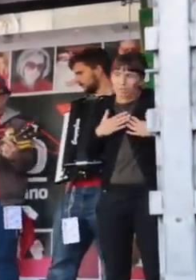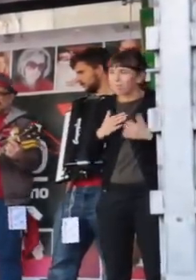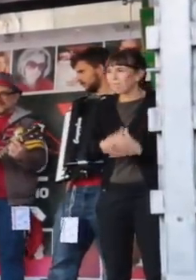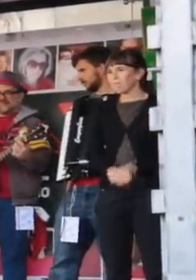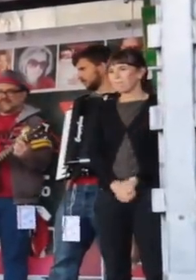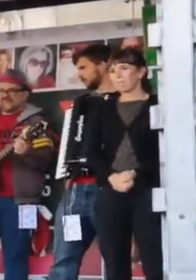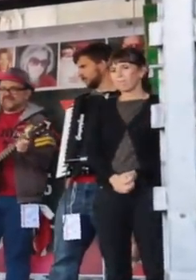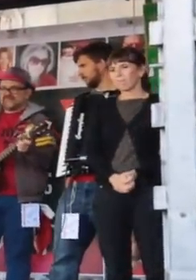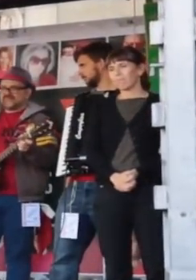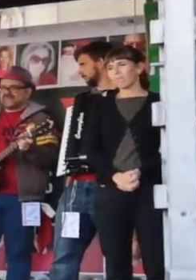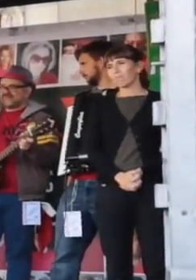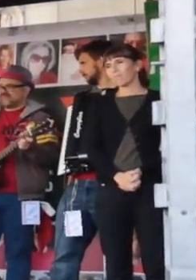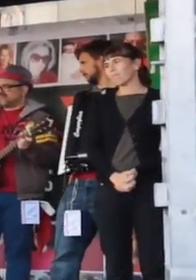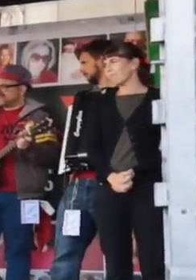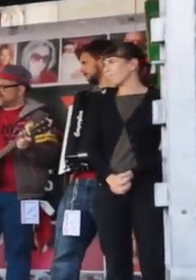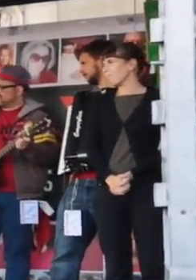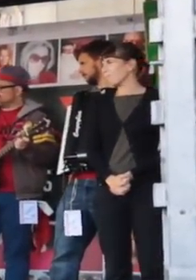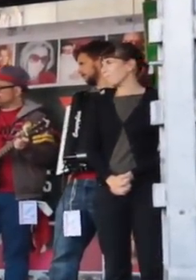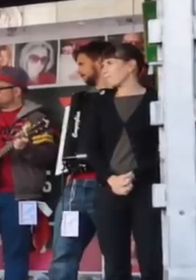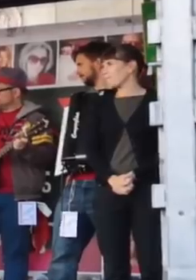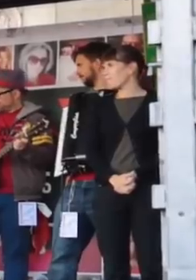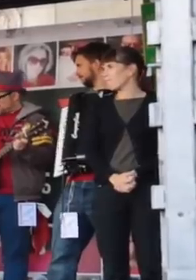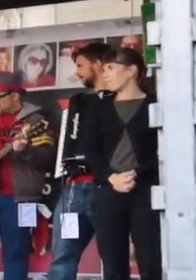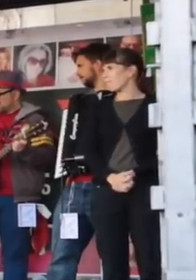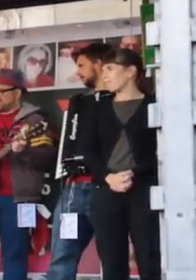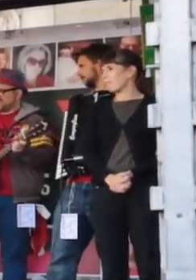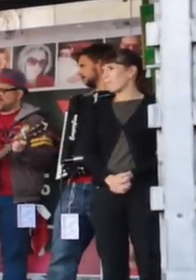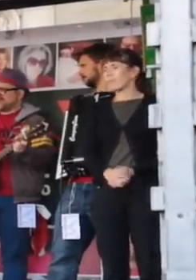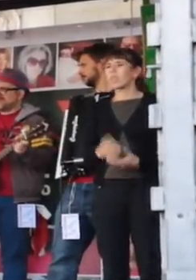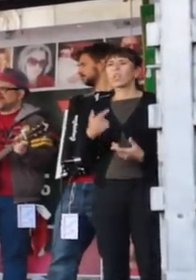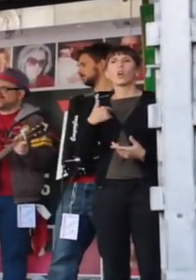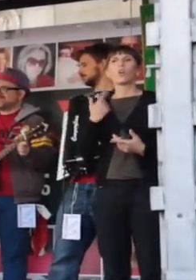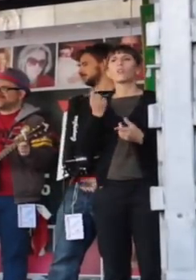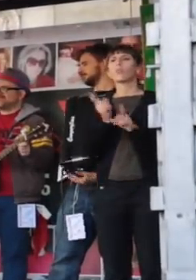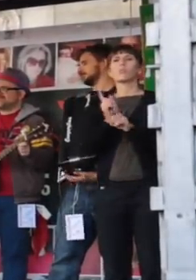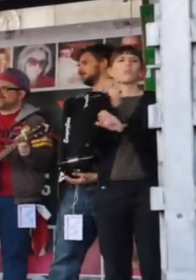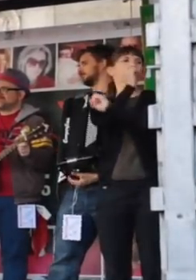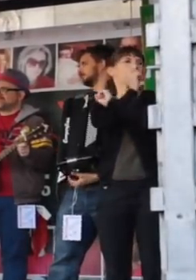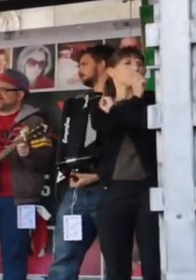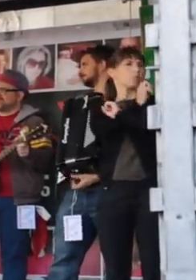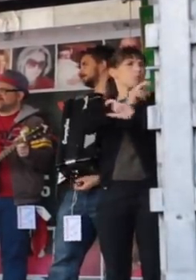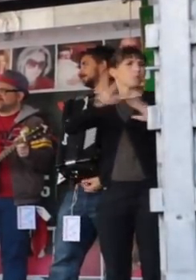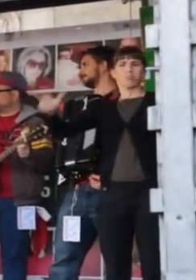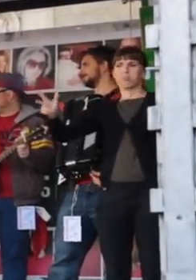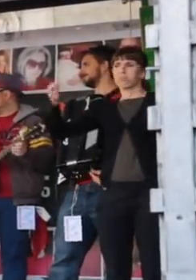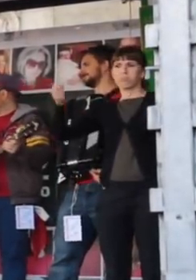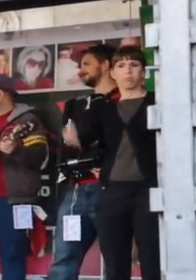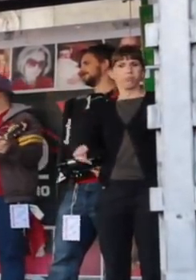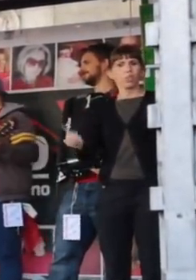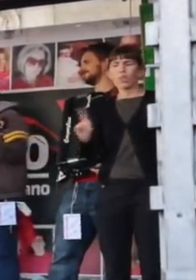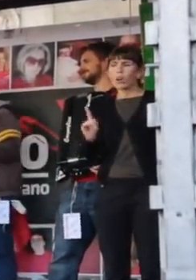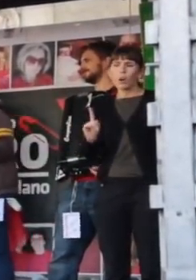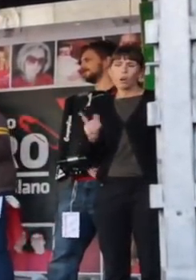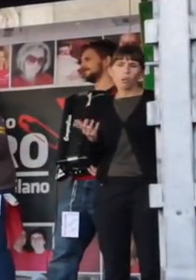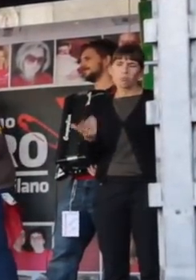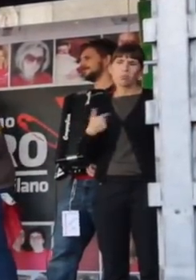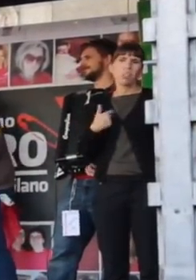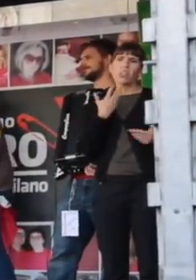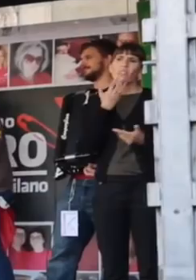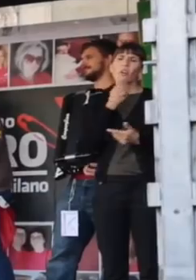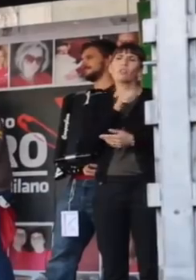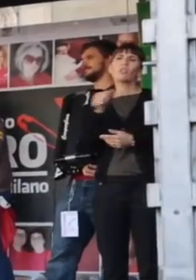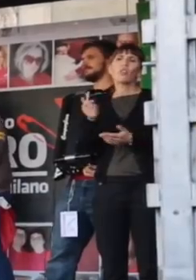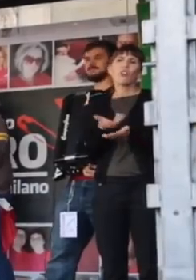Io non sono qua per fare dei proclami, io voglio dire cosa prova una persona come me che quando